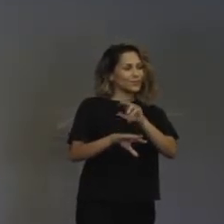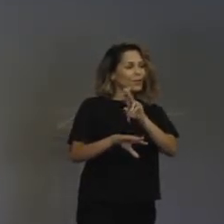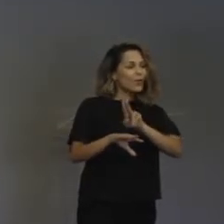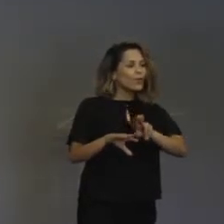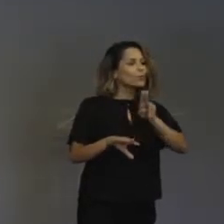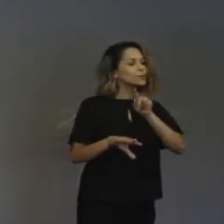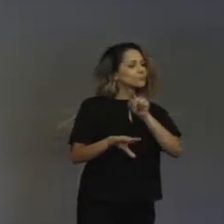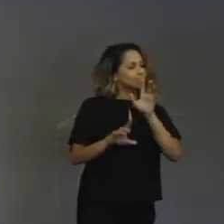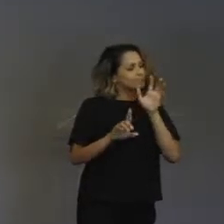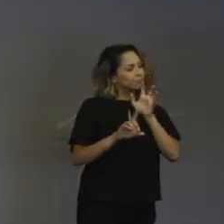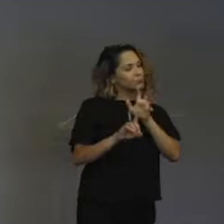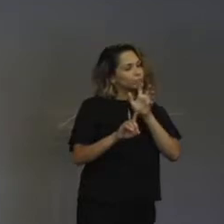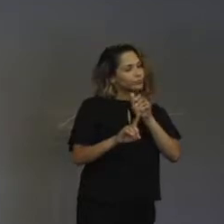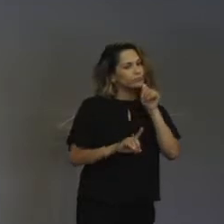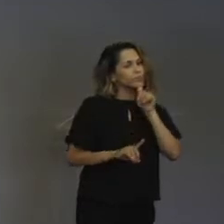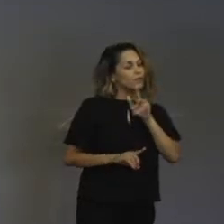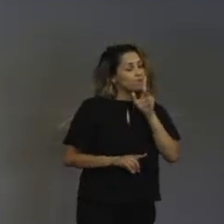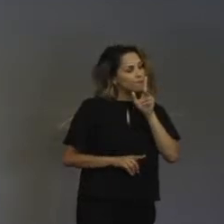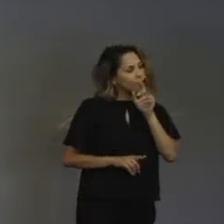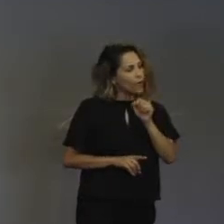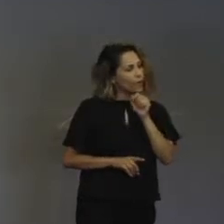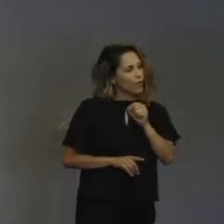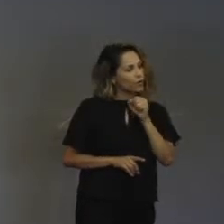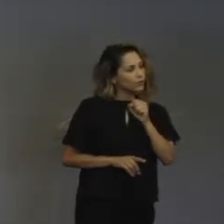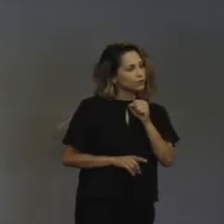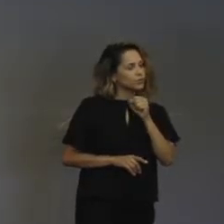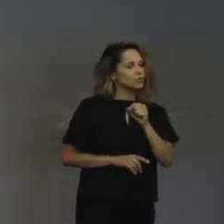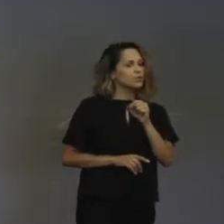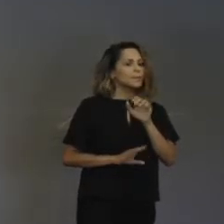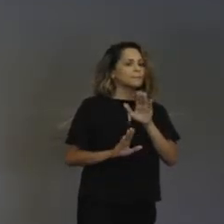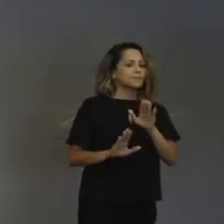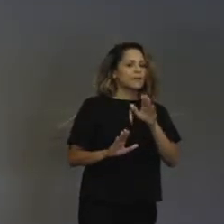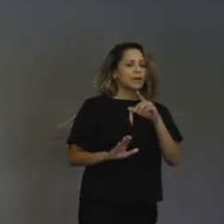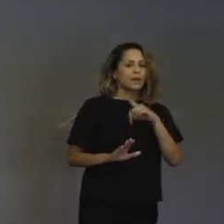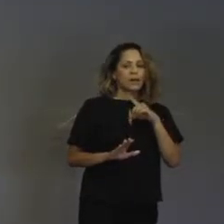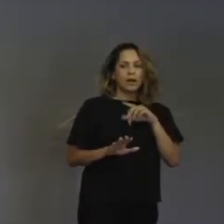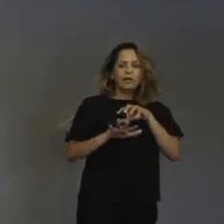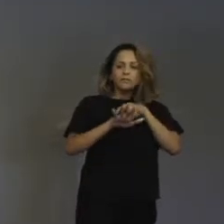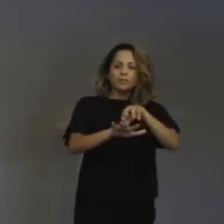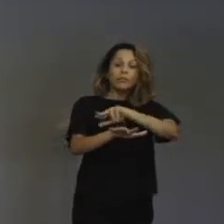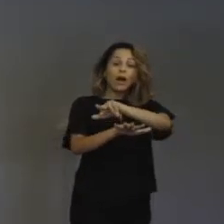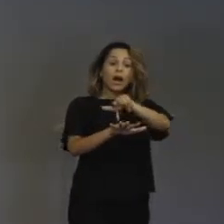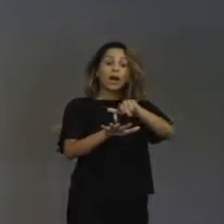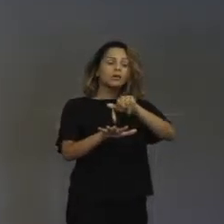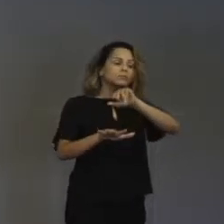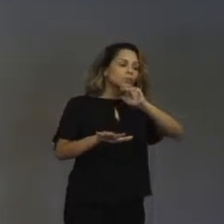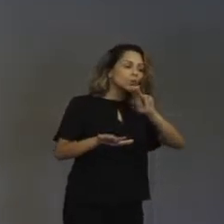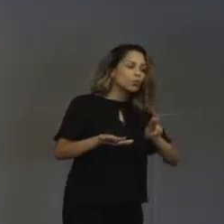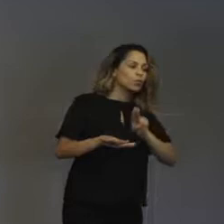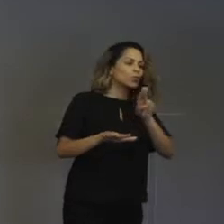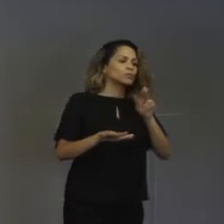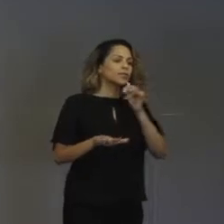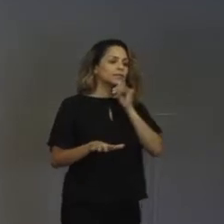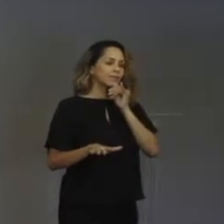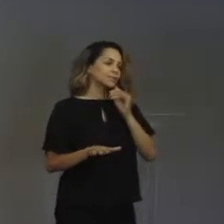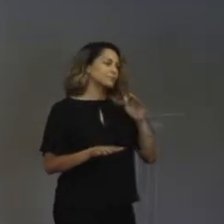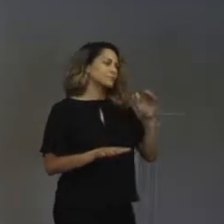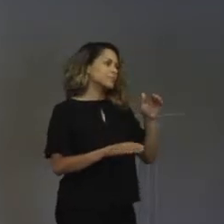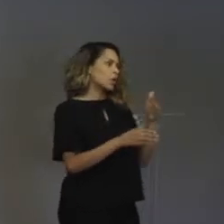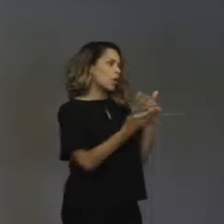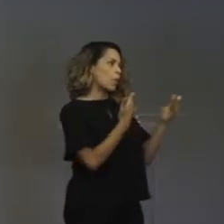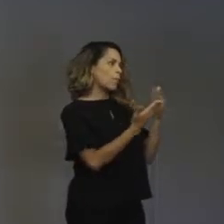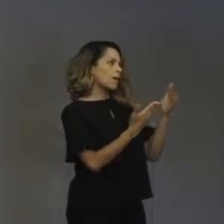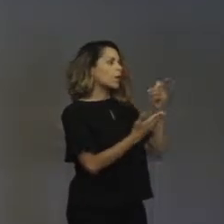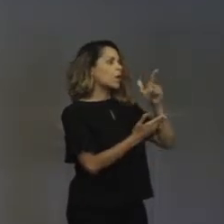muito forte. E a intermodalidade, ela é aquelas coisas, né, comparando o Brasil com o exterior. Eu ainda quero voltar nessa